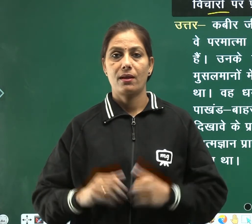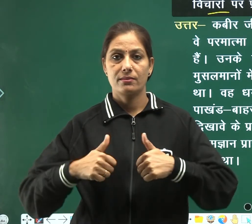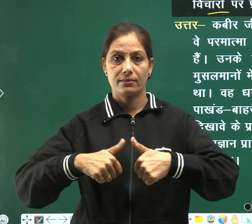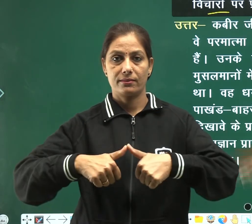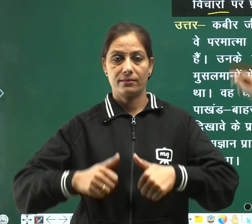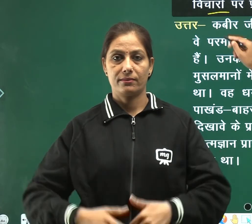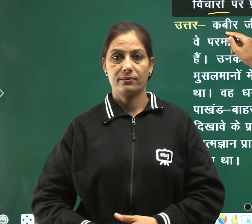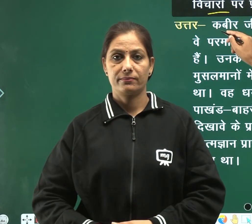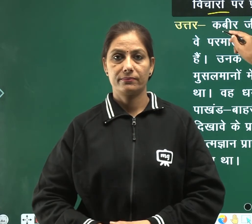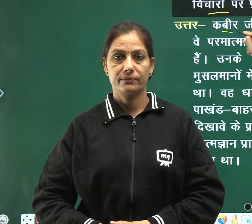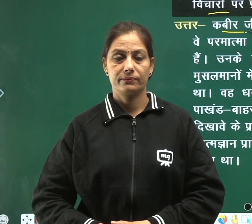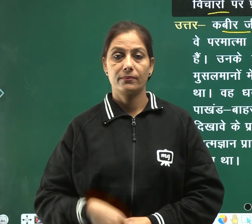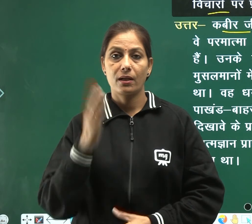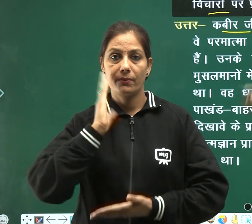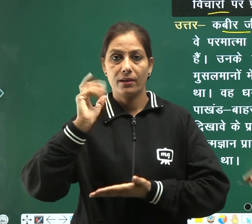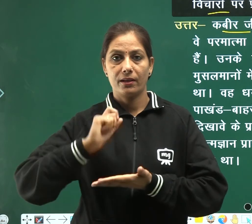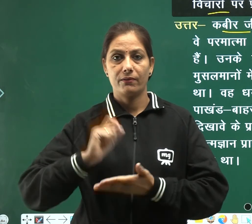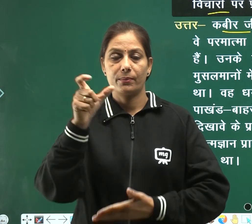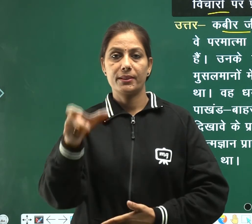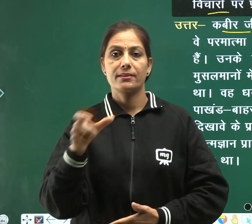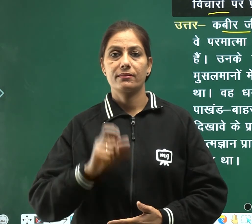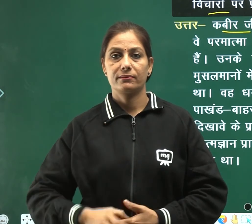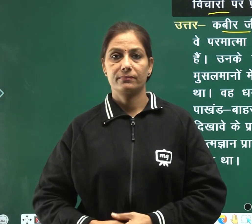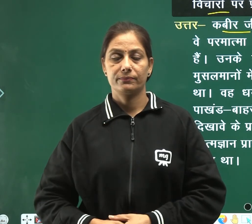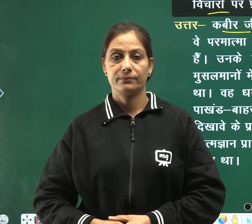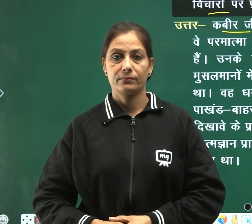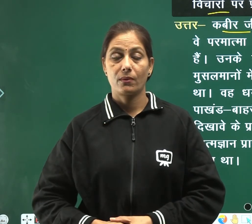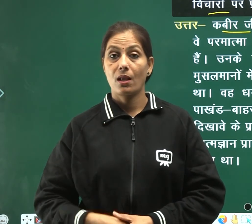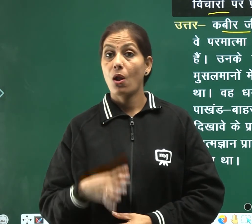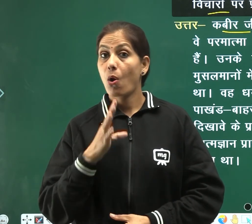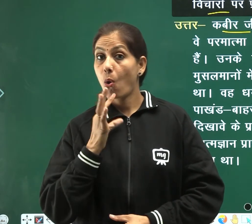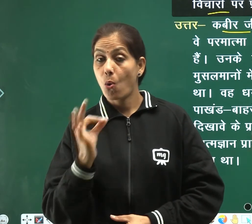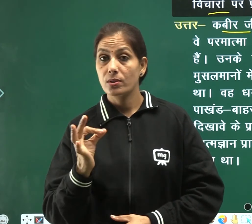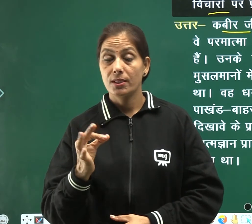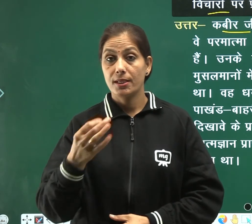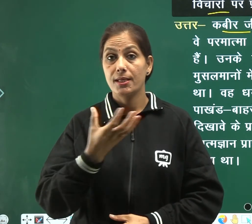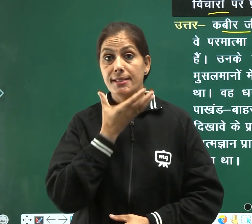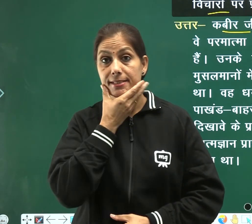उत्तर, कबीर जी सच्चे संत थे।